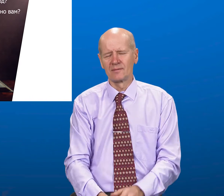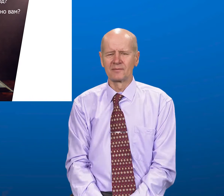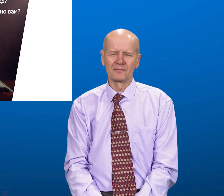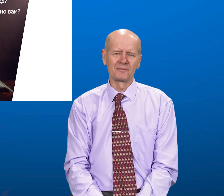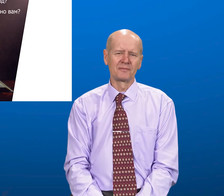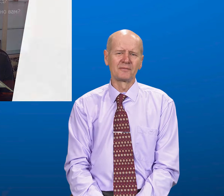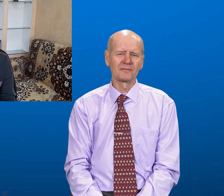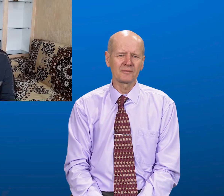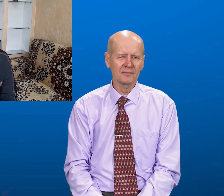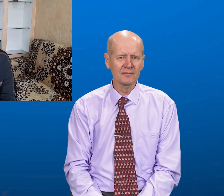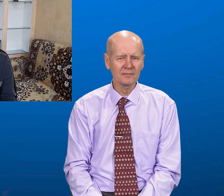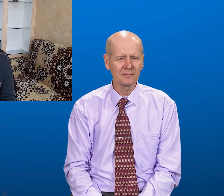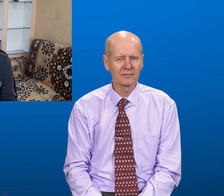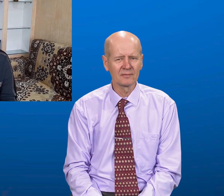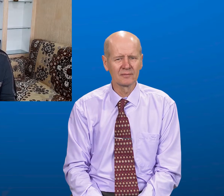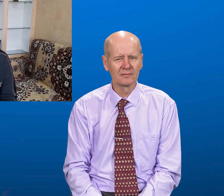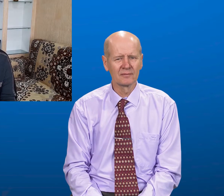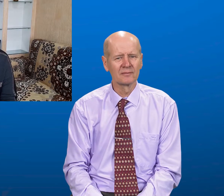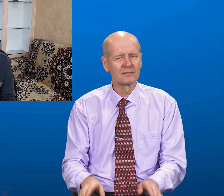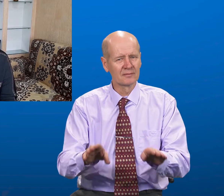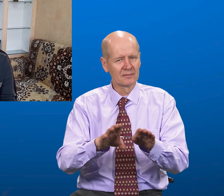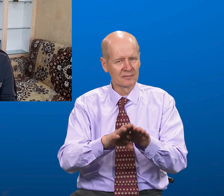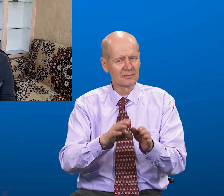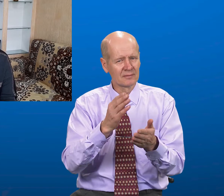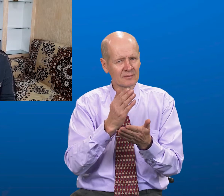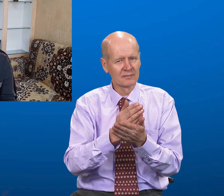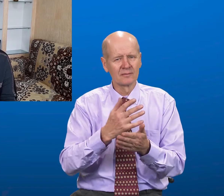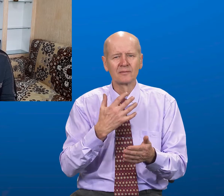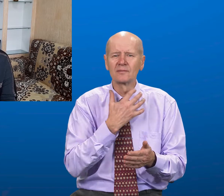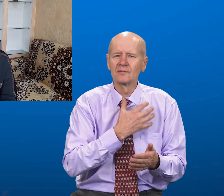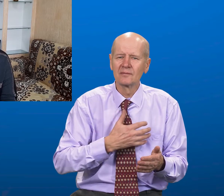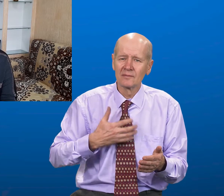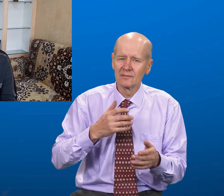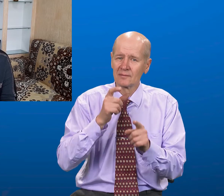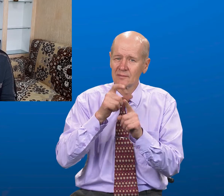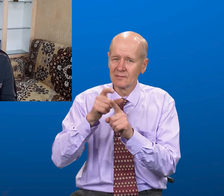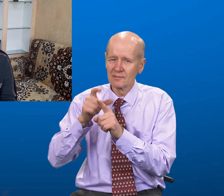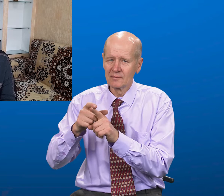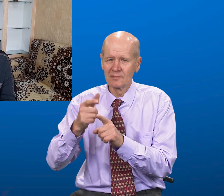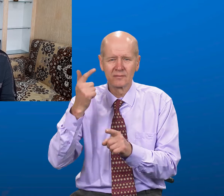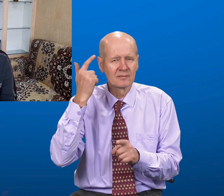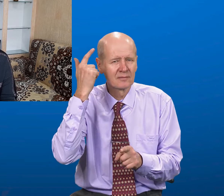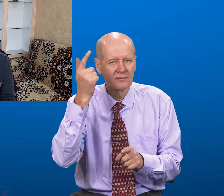дают лично вам? В конце 40 главы содержатся очень важные для каждого из нас